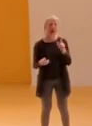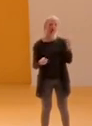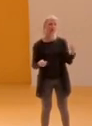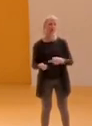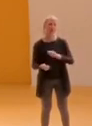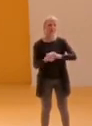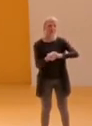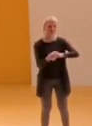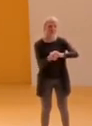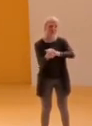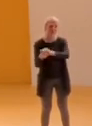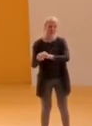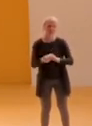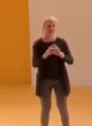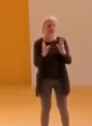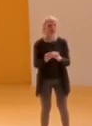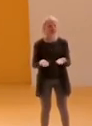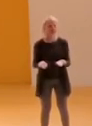koszmar